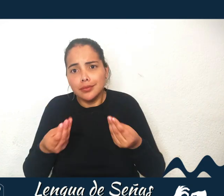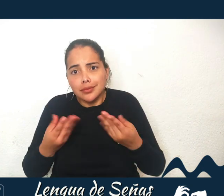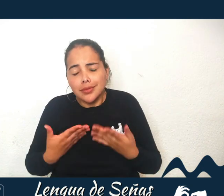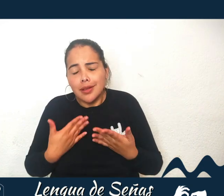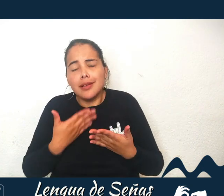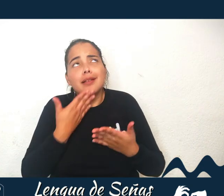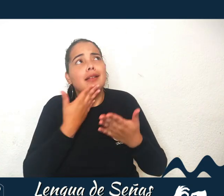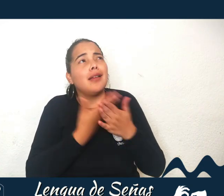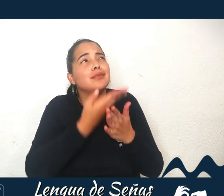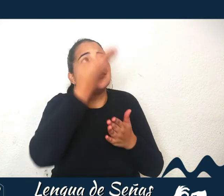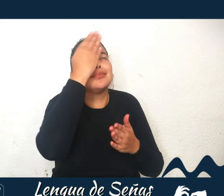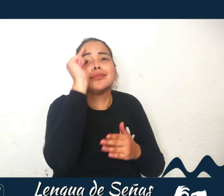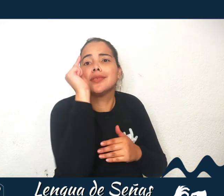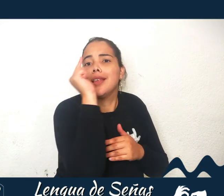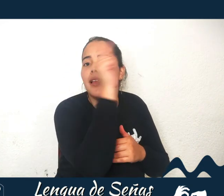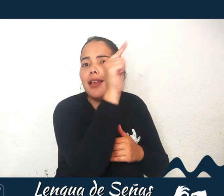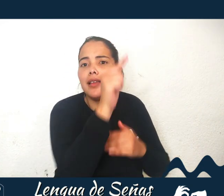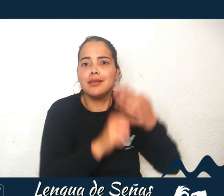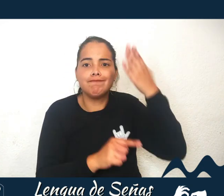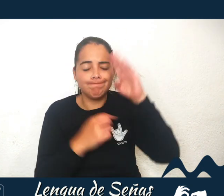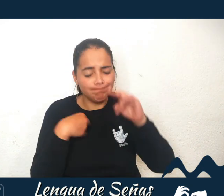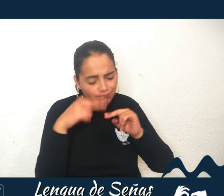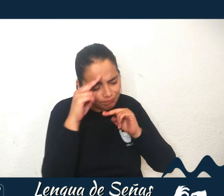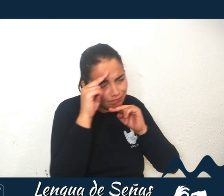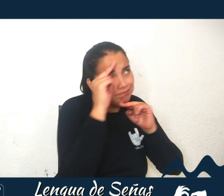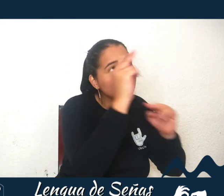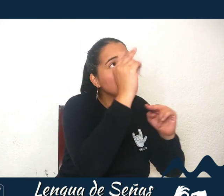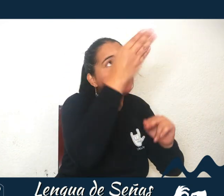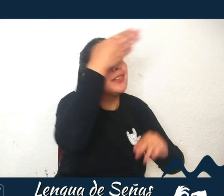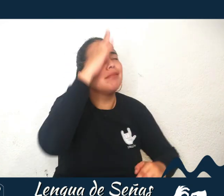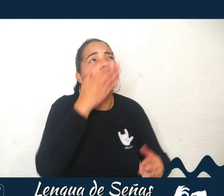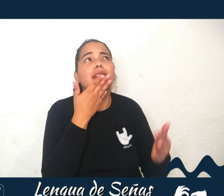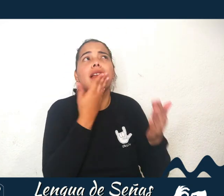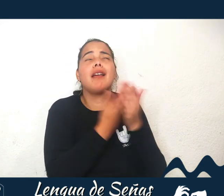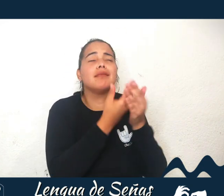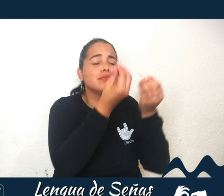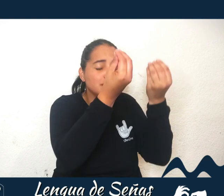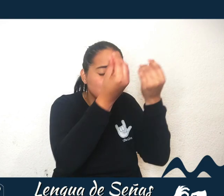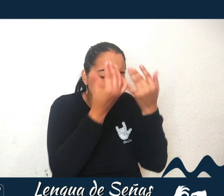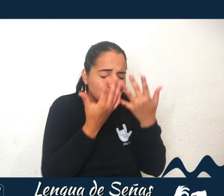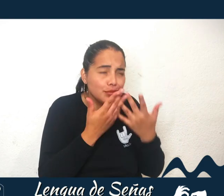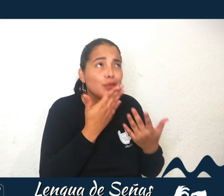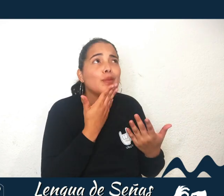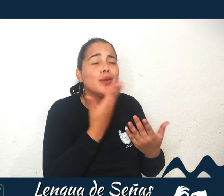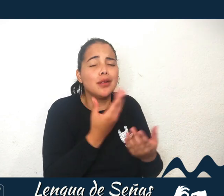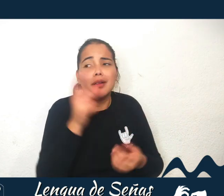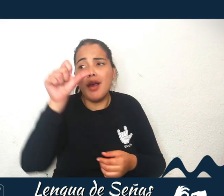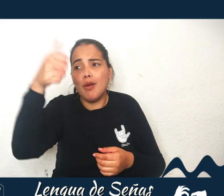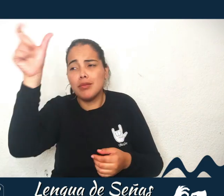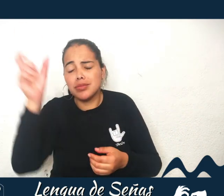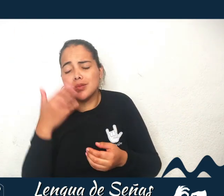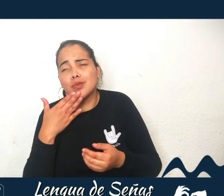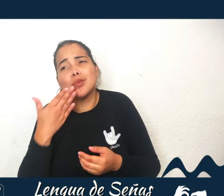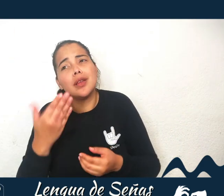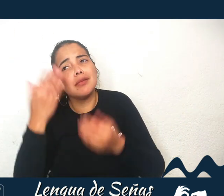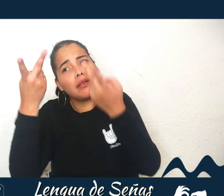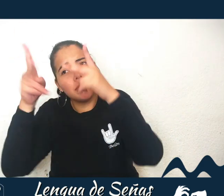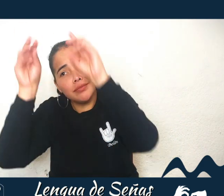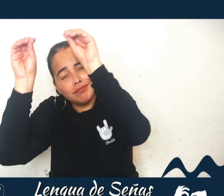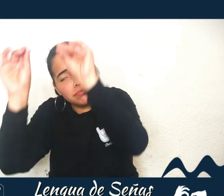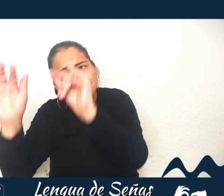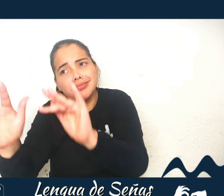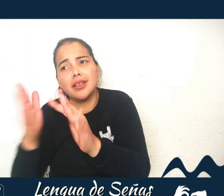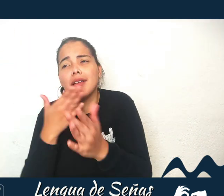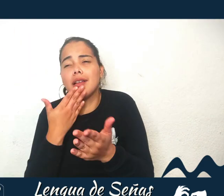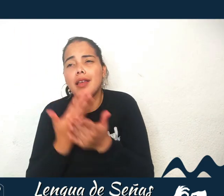y glorifica a Dios, honra a Dios, da gracias por la generosidad, por la buena voluntad de la persona, y en